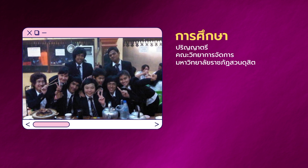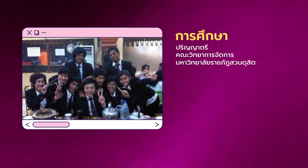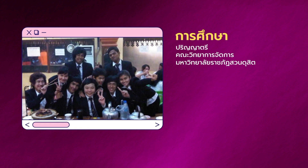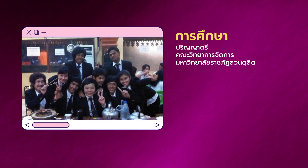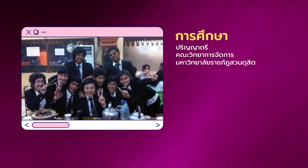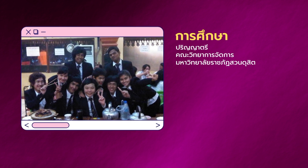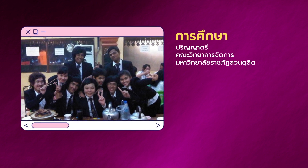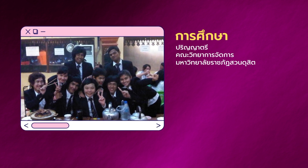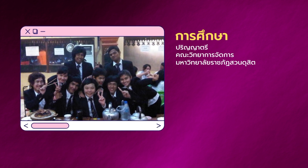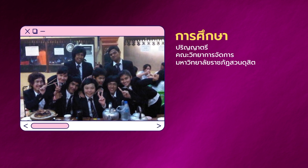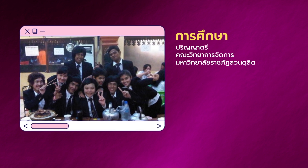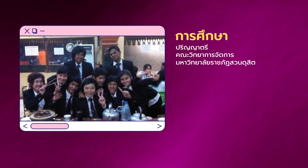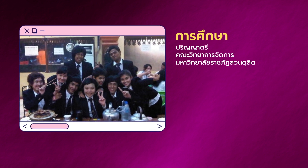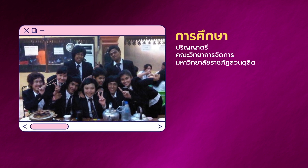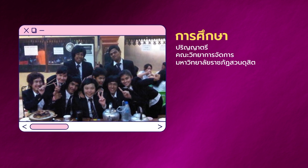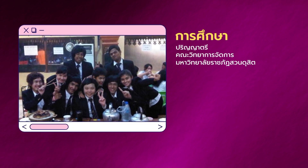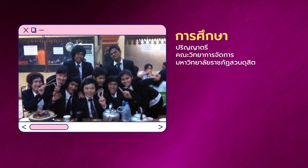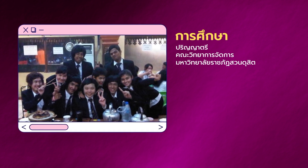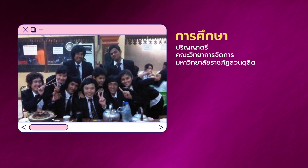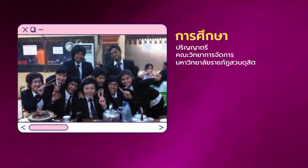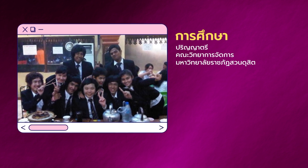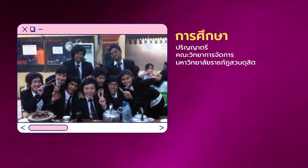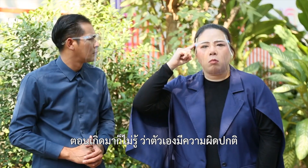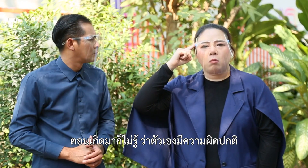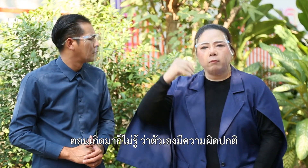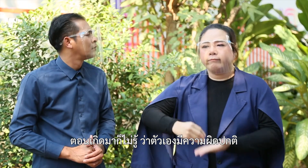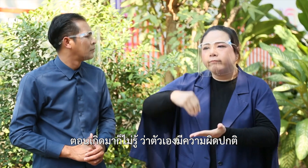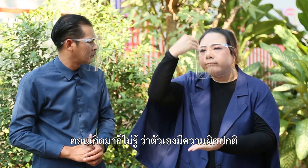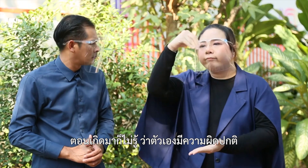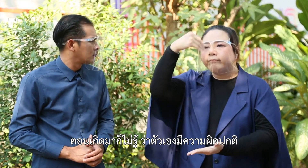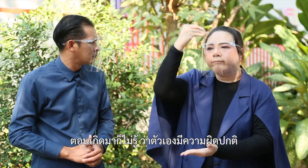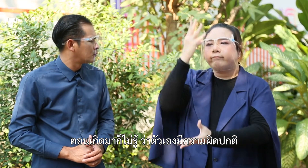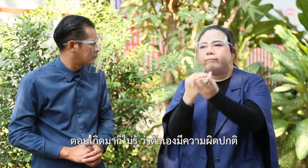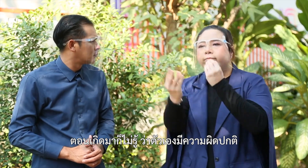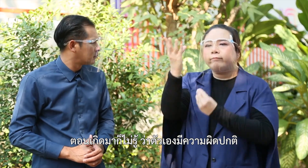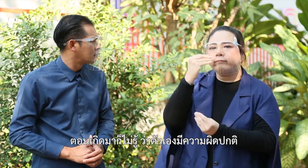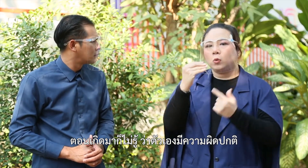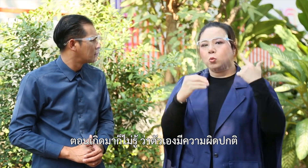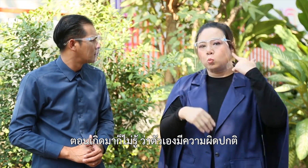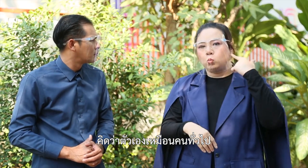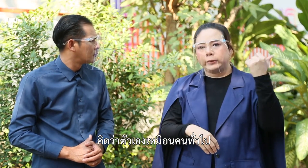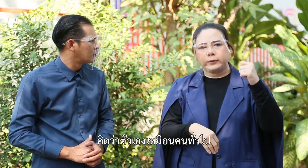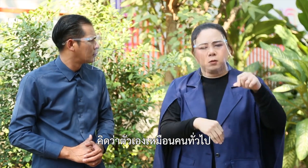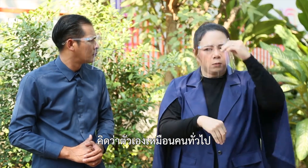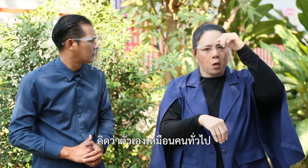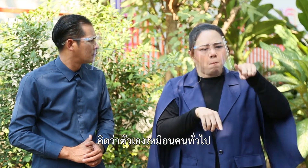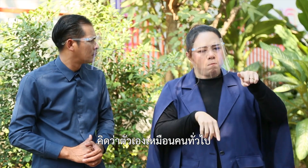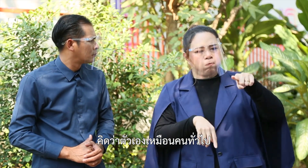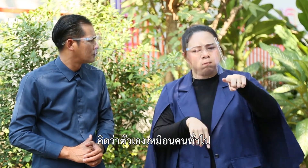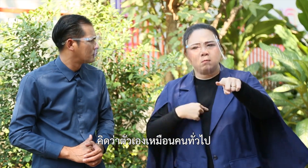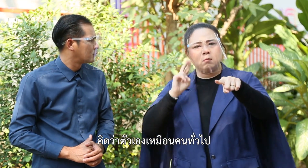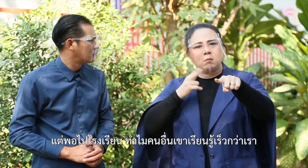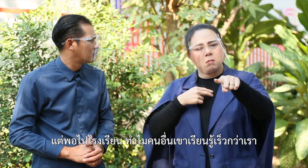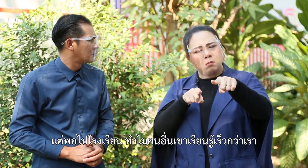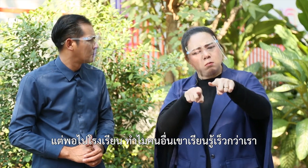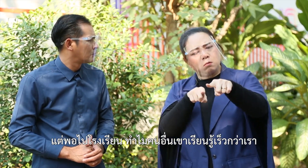าการจัดการ Masterอะไร ราชภาษ ส่วรู้สิรทตอนเกิดมากไมไดรวา ตเมคามผตัติ ค็คดวากตัวเองเหมือนกัคน